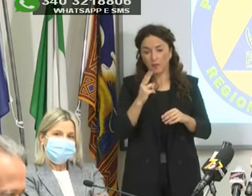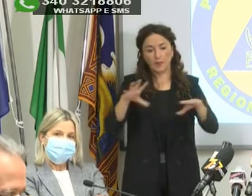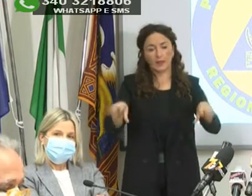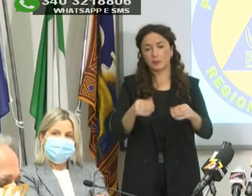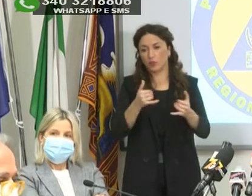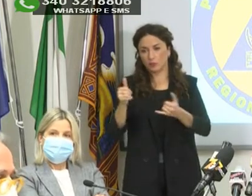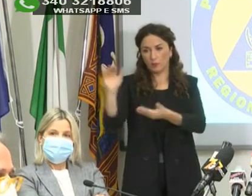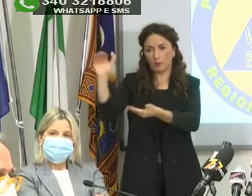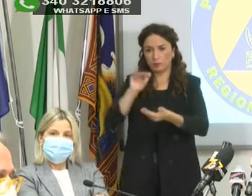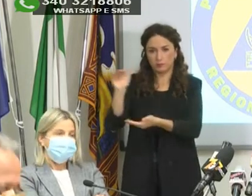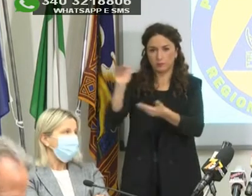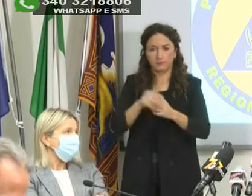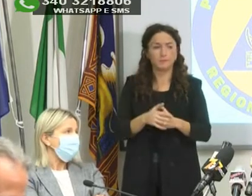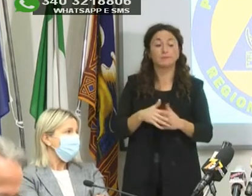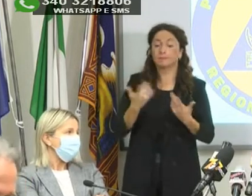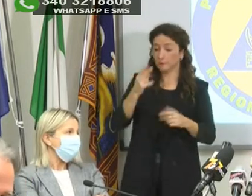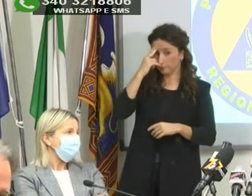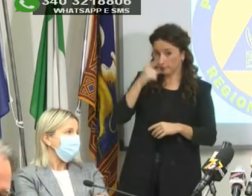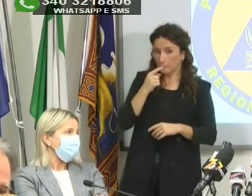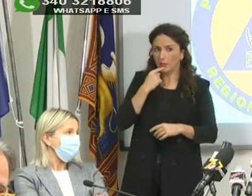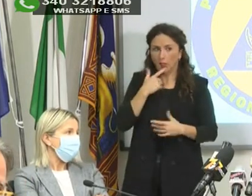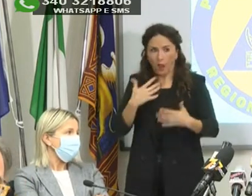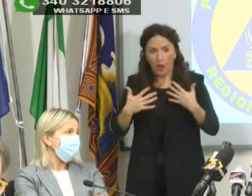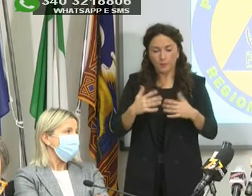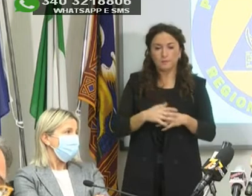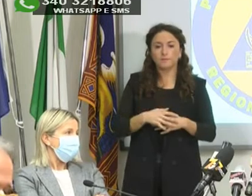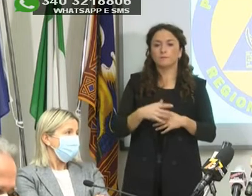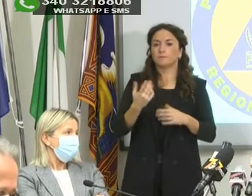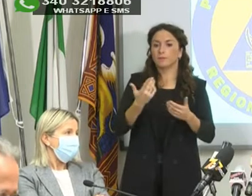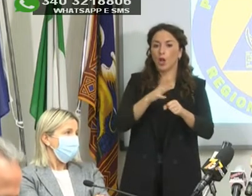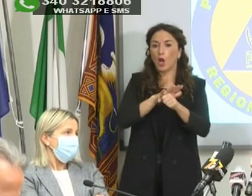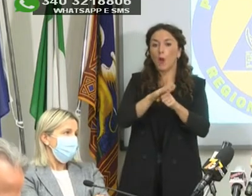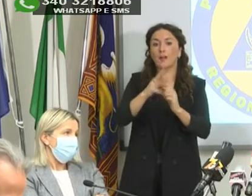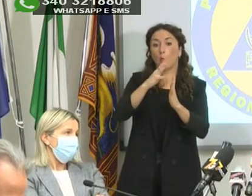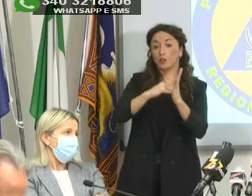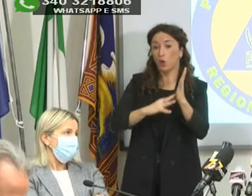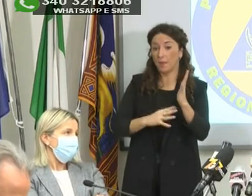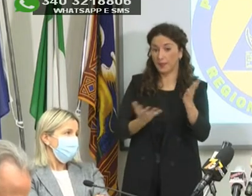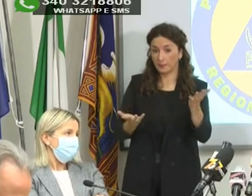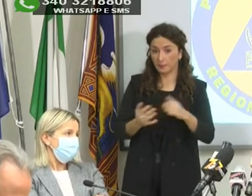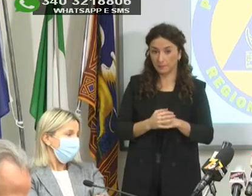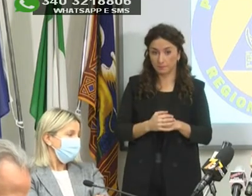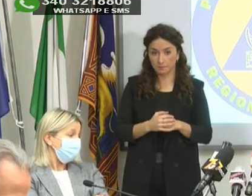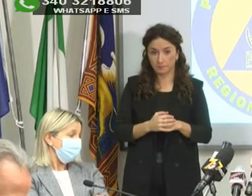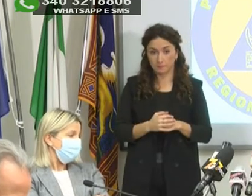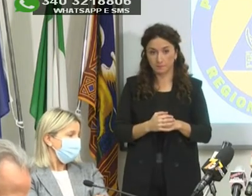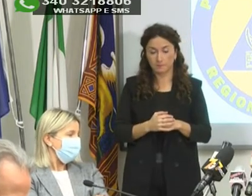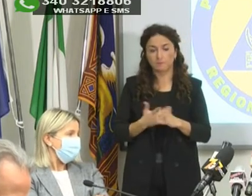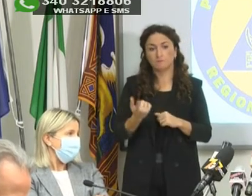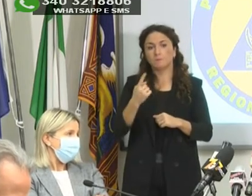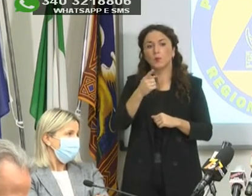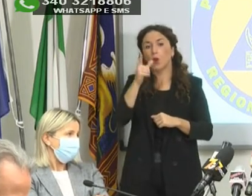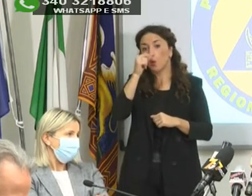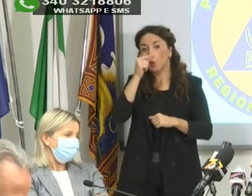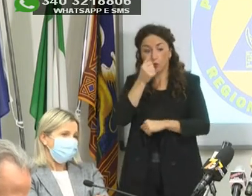dicembre. Fra l'altro ricordo ai più ansiosi che la copertura è di 4 mesi, mi dicono. Per cui se te lo fai a